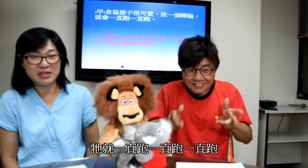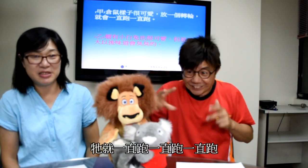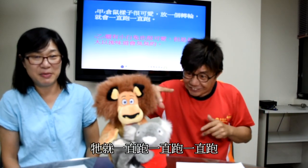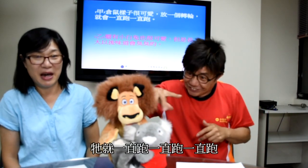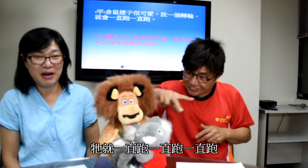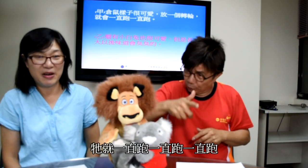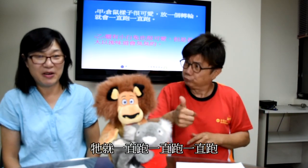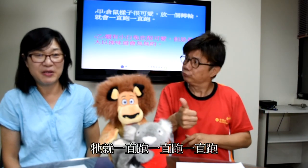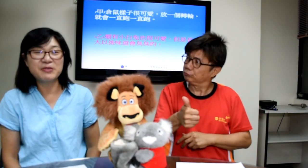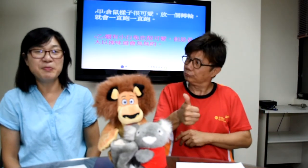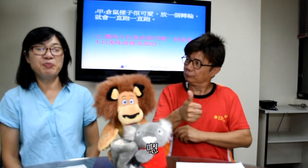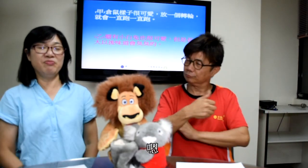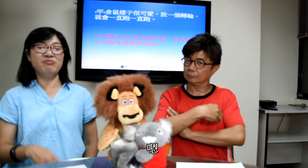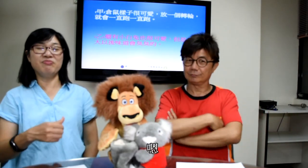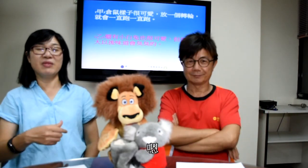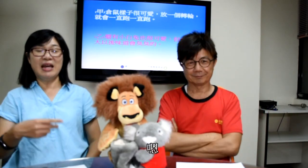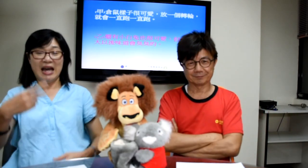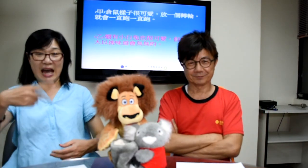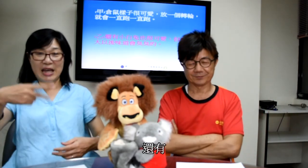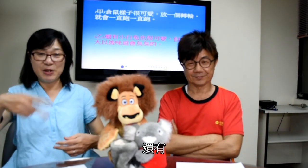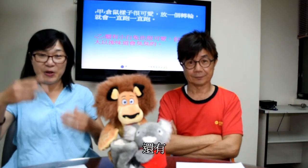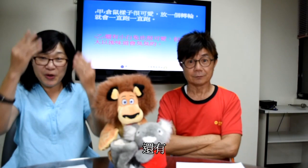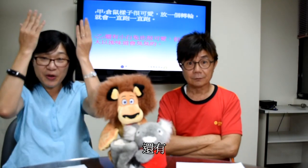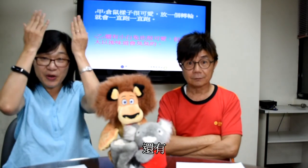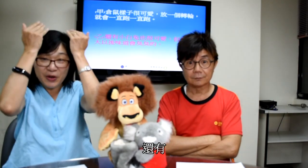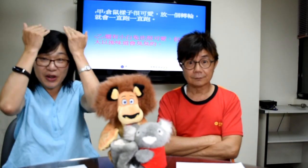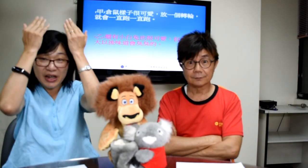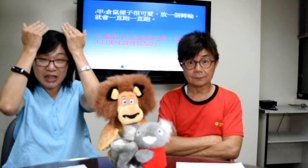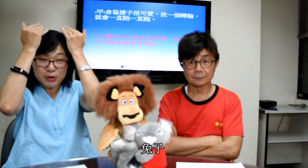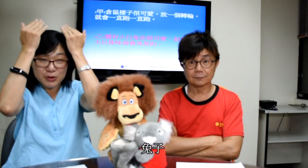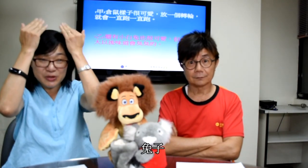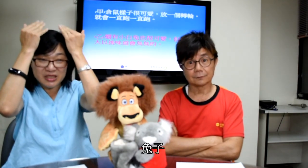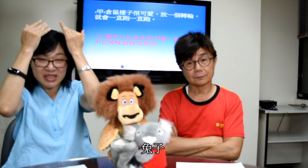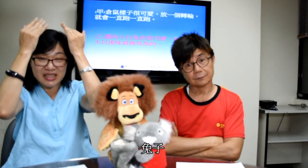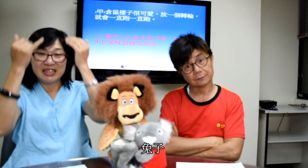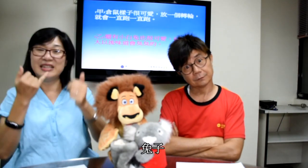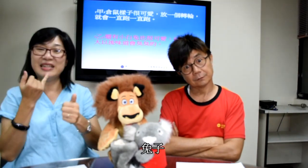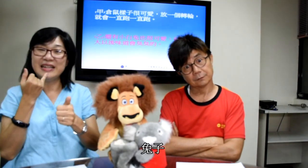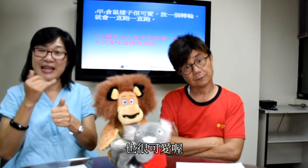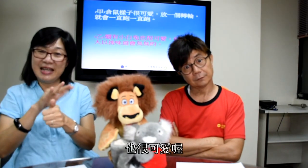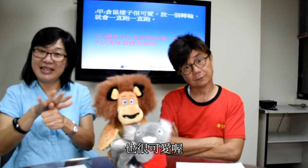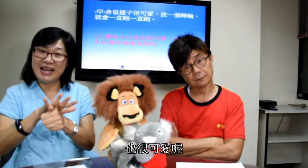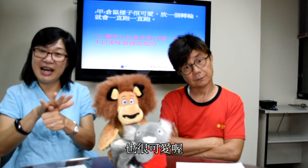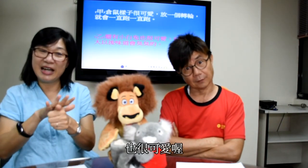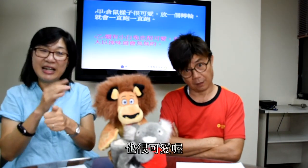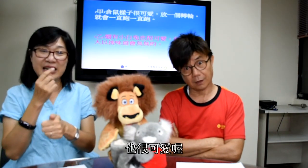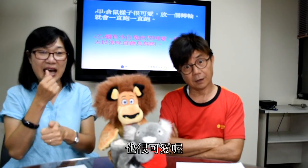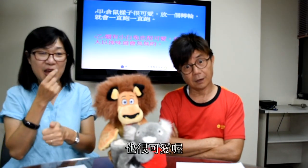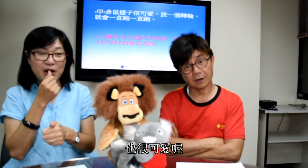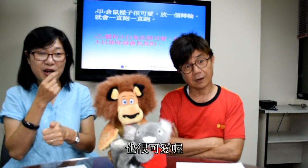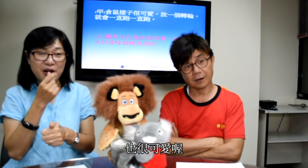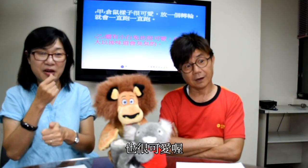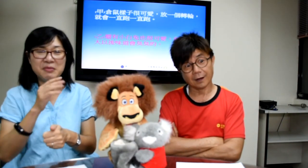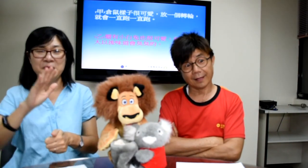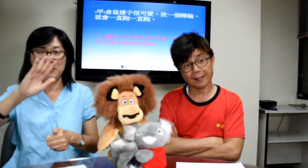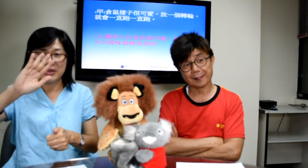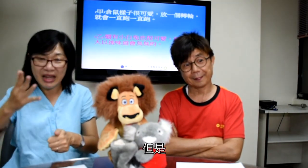直跑，嗯。还有兔子也很可爱哦，但